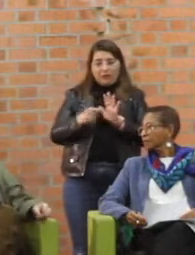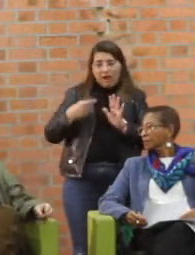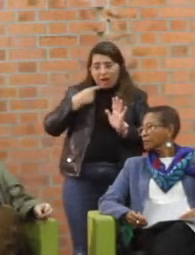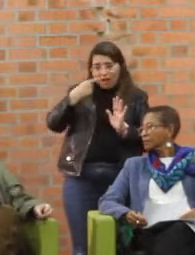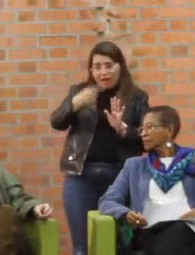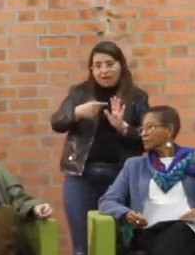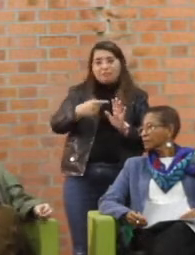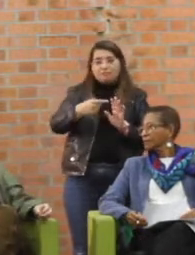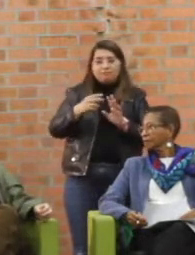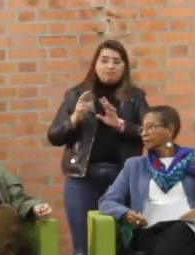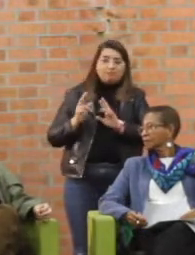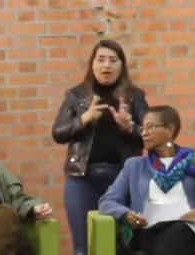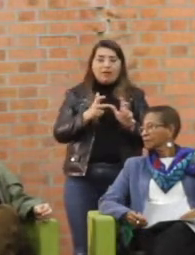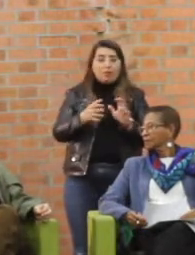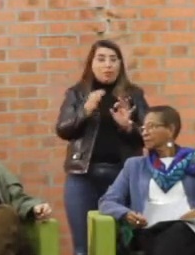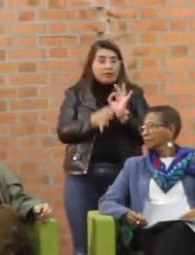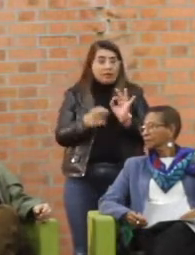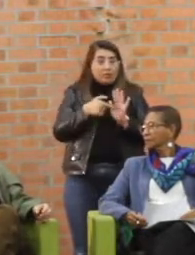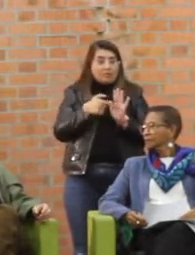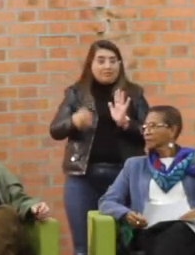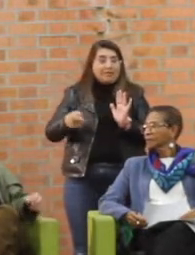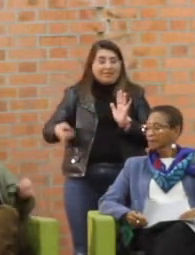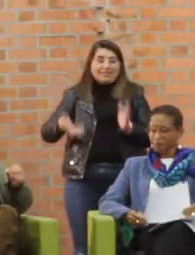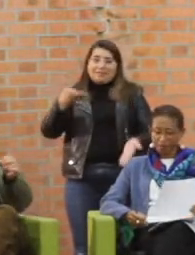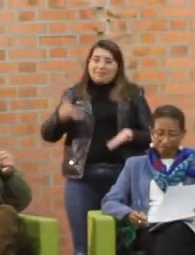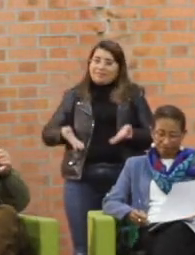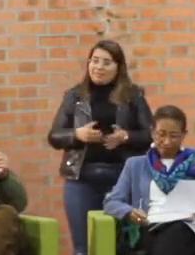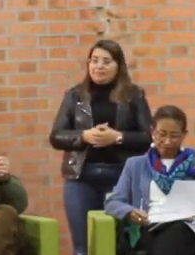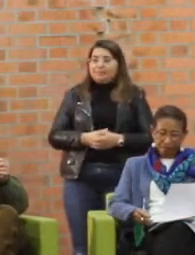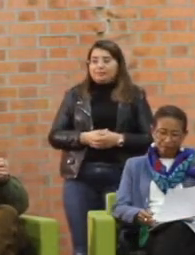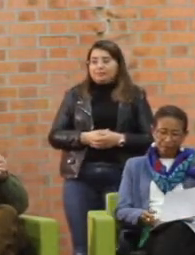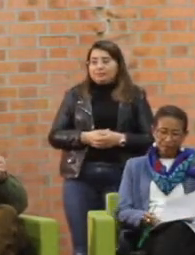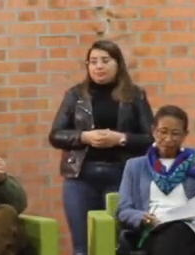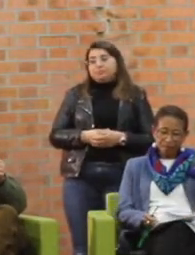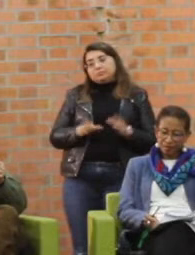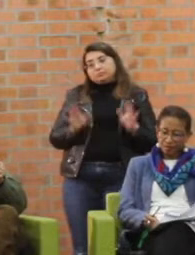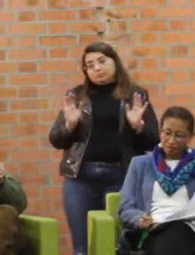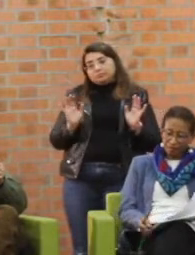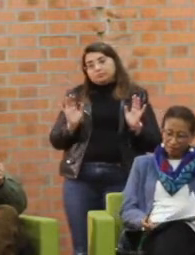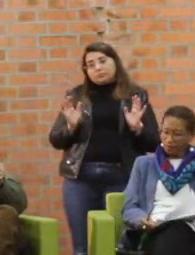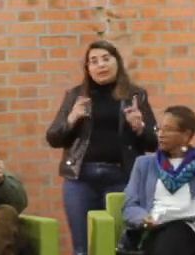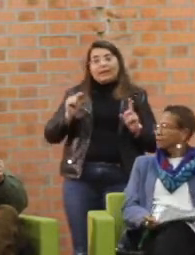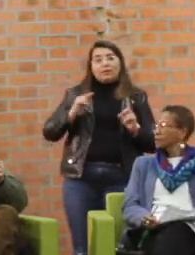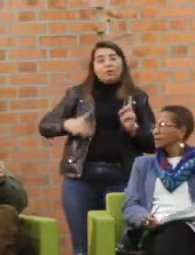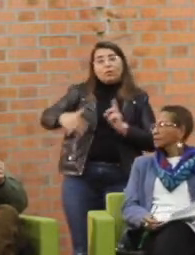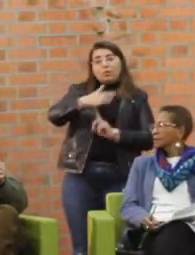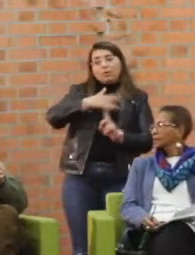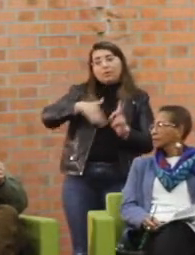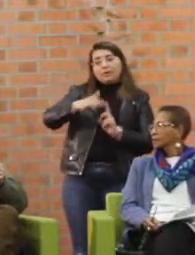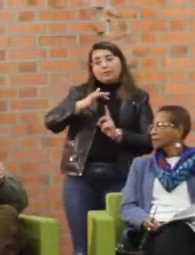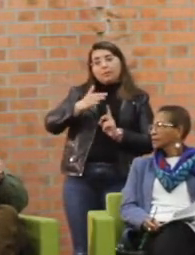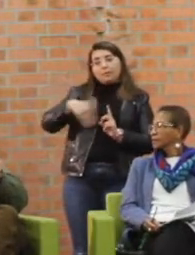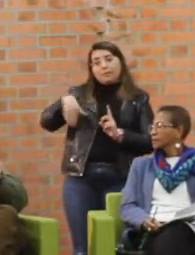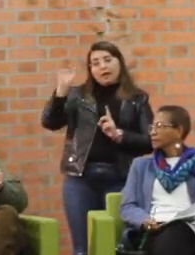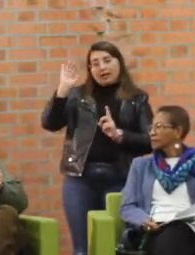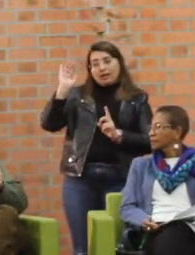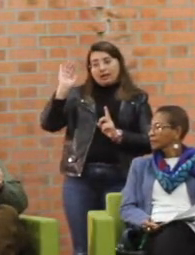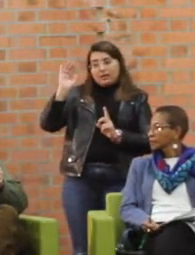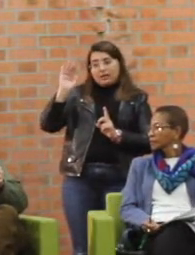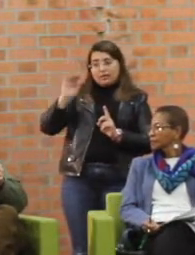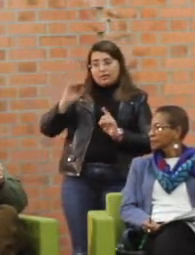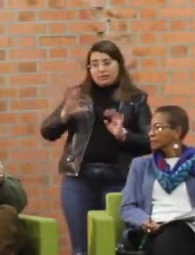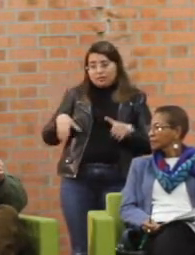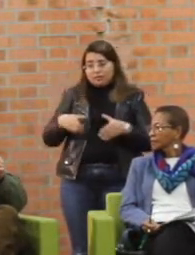no puede entrar ahí Pero eso ocurre en un contexto en que la corte